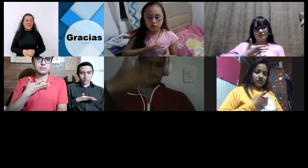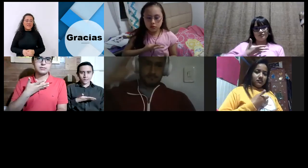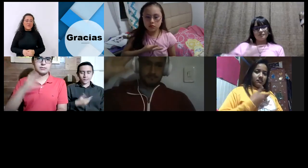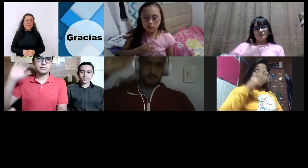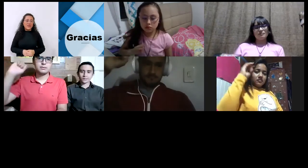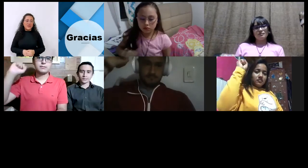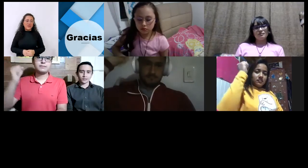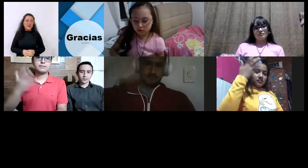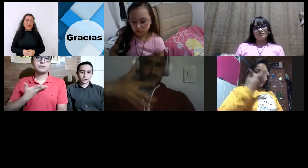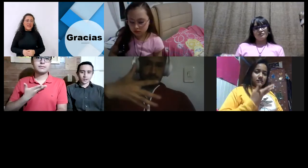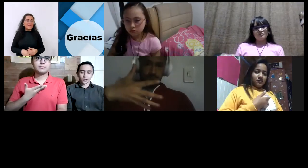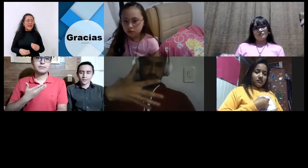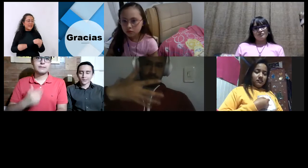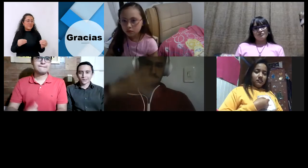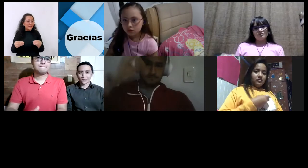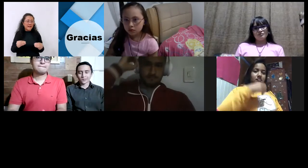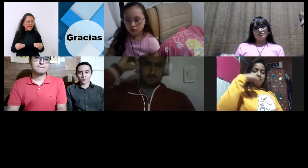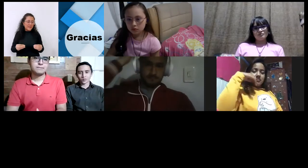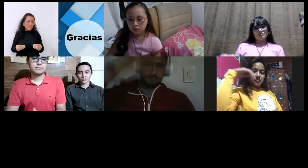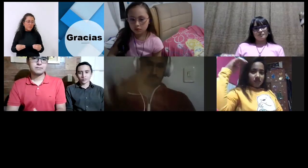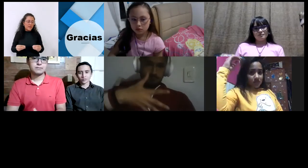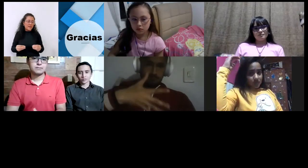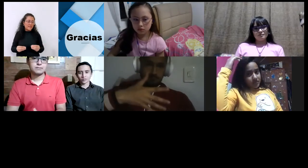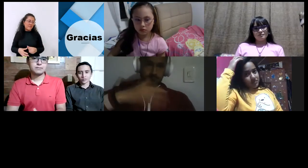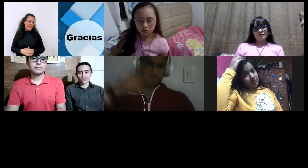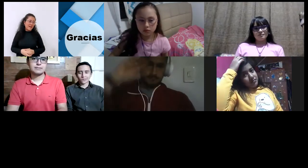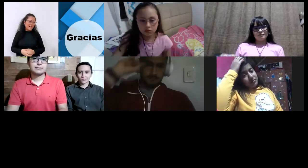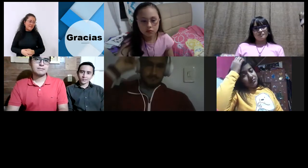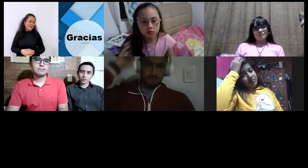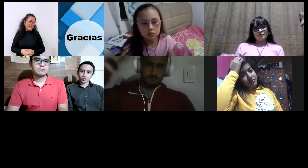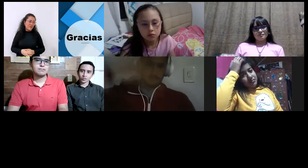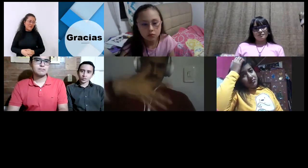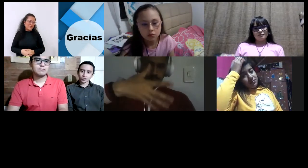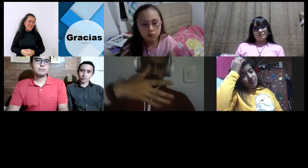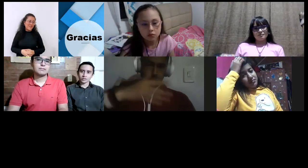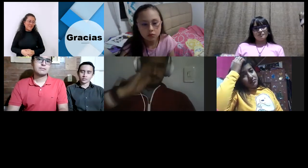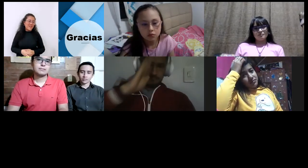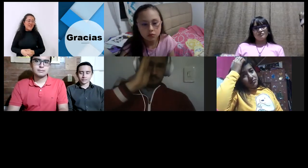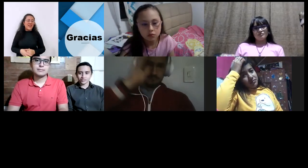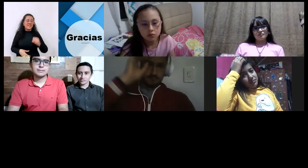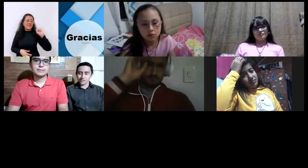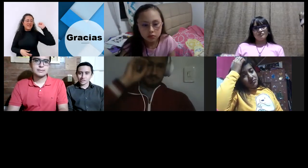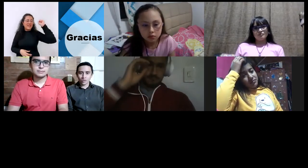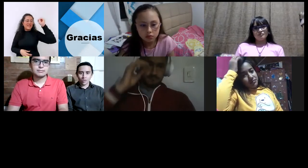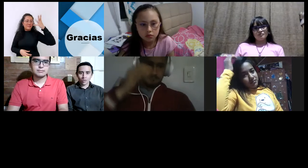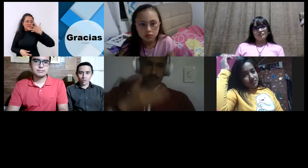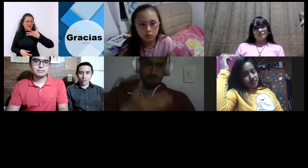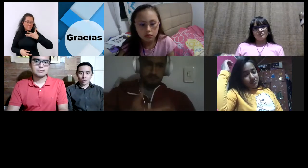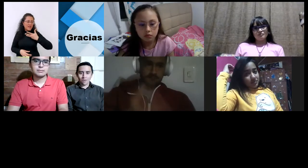Entonces cuando hay que explicarle muy bien qué significa la gracia de Dios, ¿cierto? Antes de empezar a usar